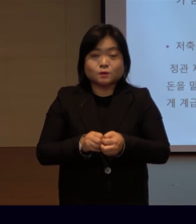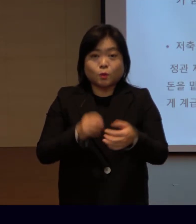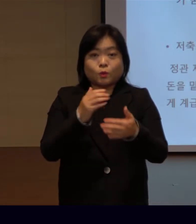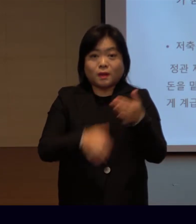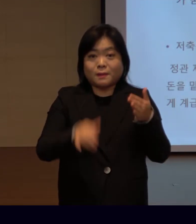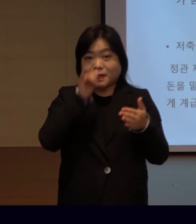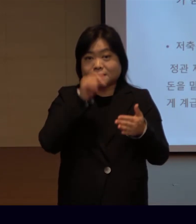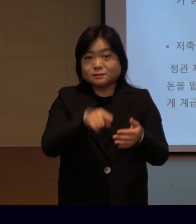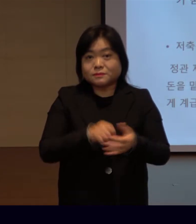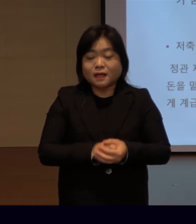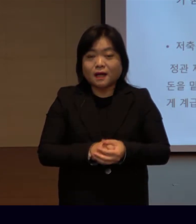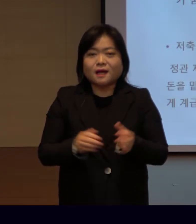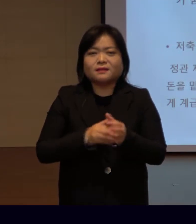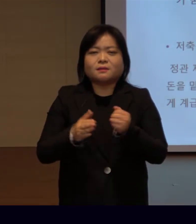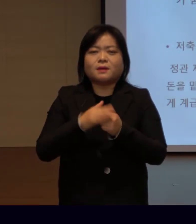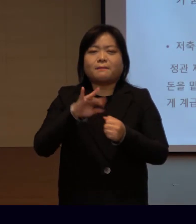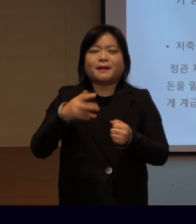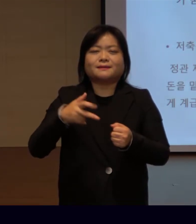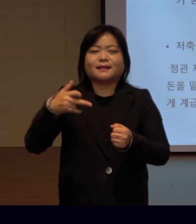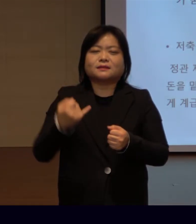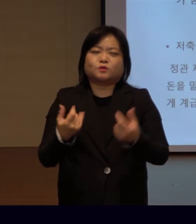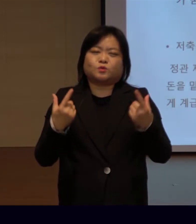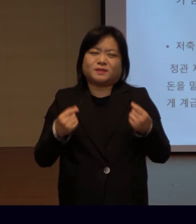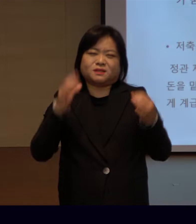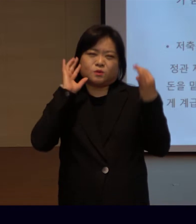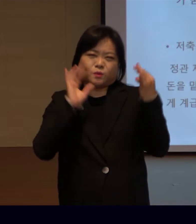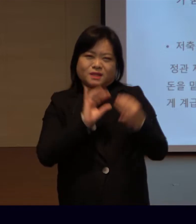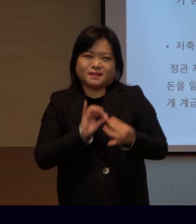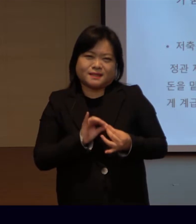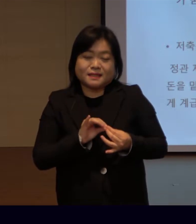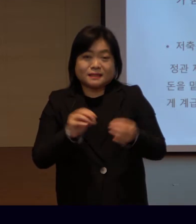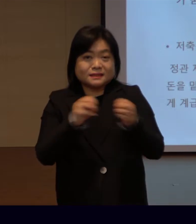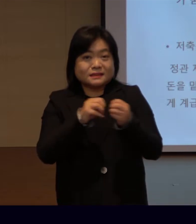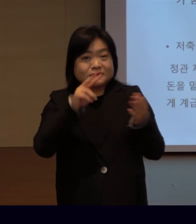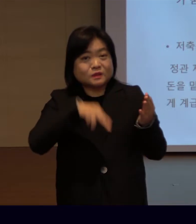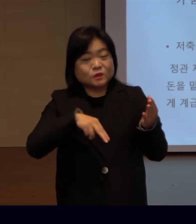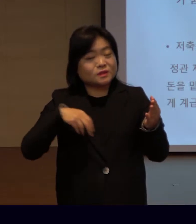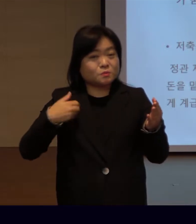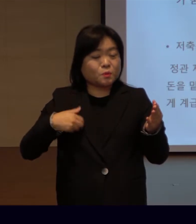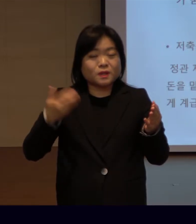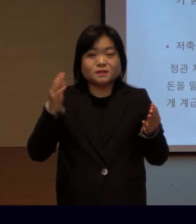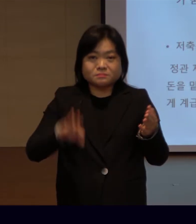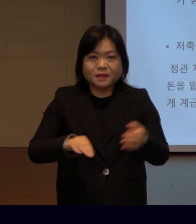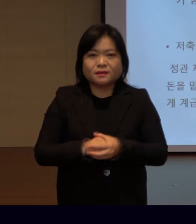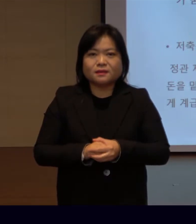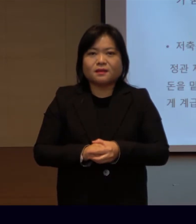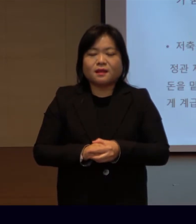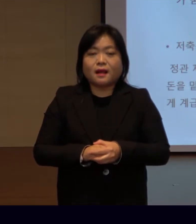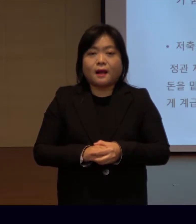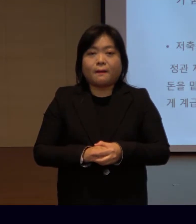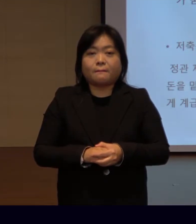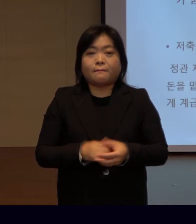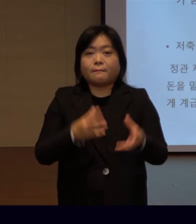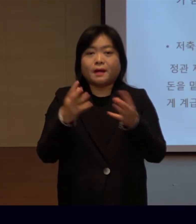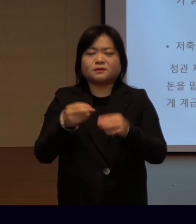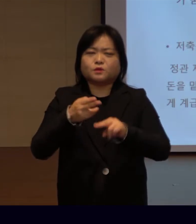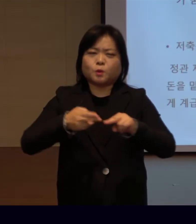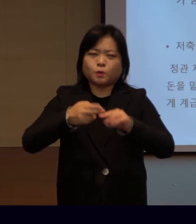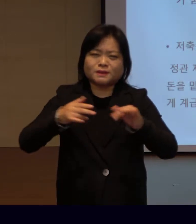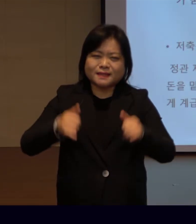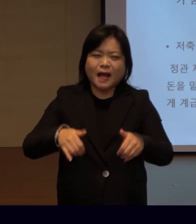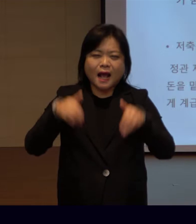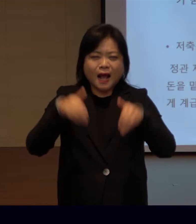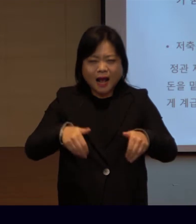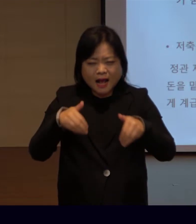있습니다. 발삭도 그 목소리에 같이 아마 그 아티클을 읽었는지는 모르겠어요. 어쨌든 많은 특히 요리사, 한영